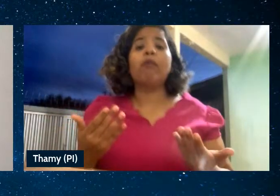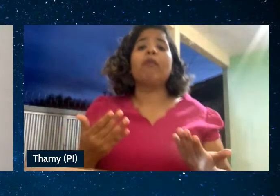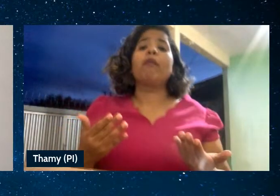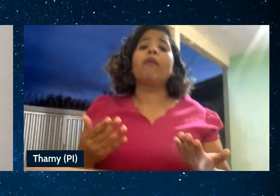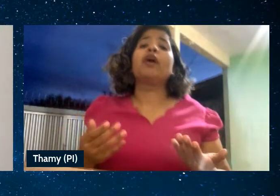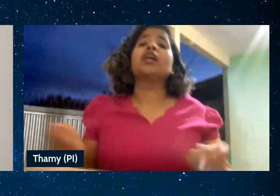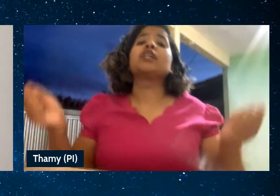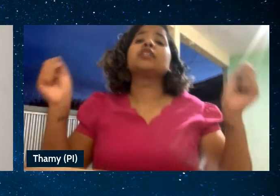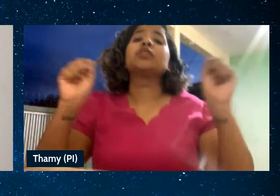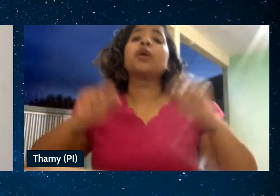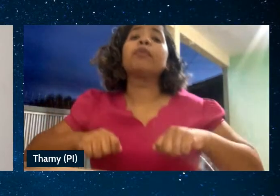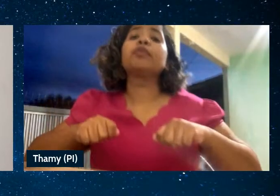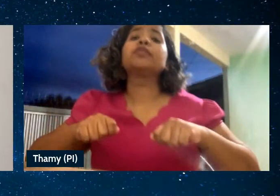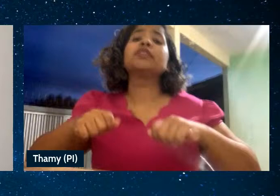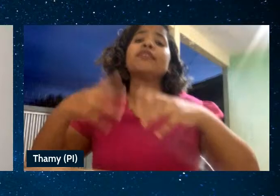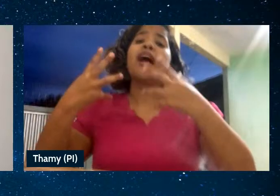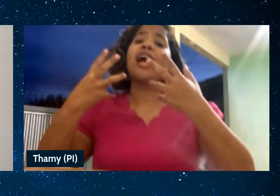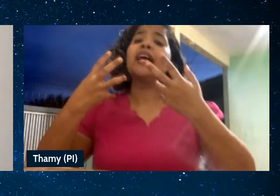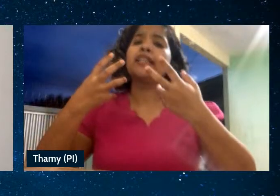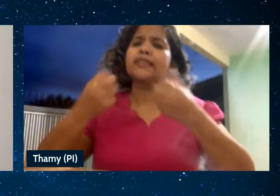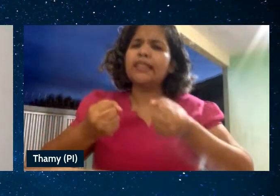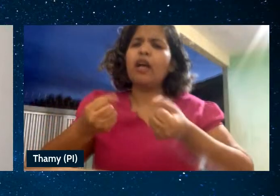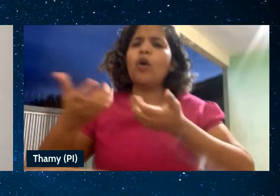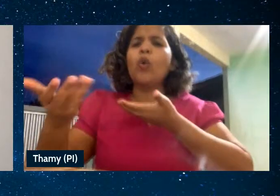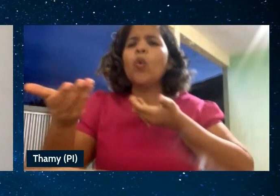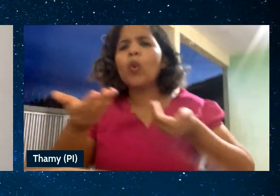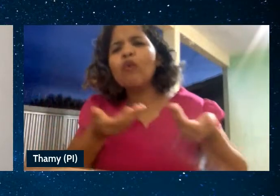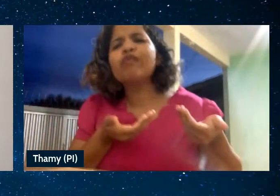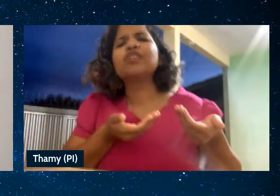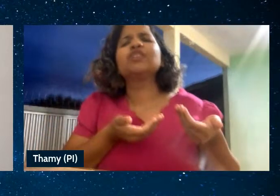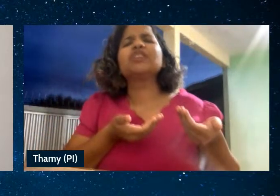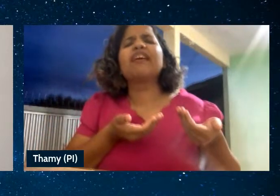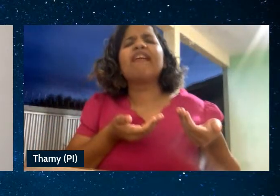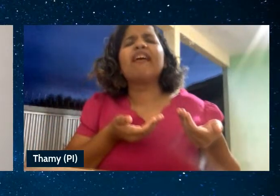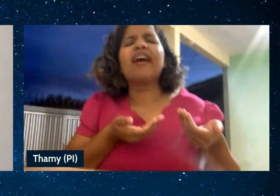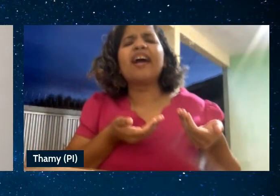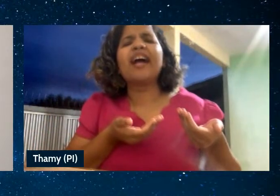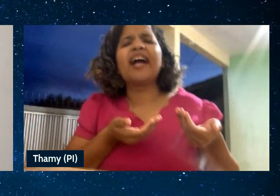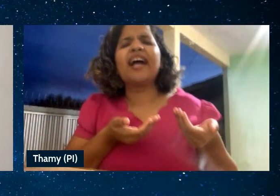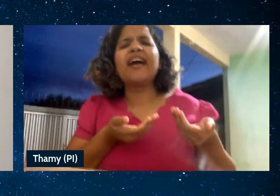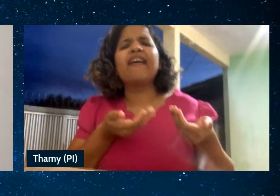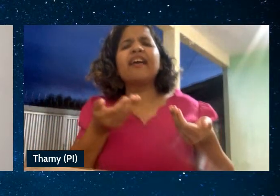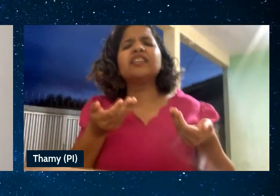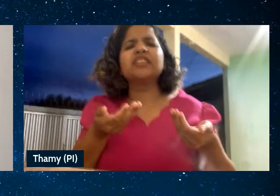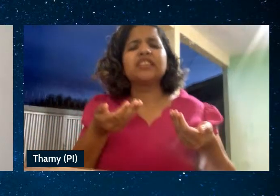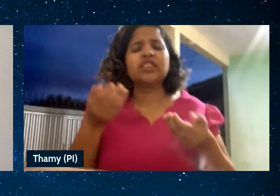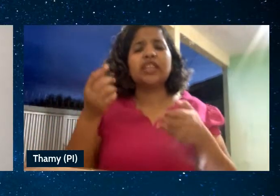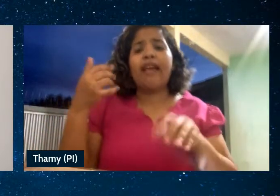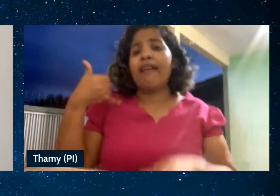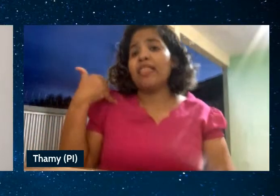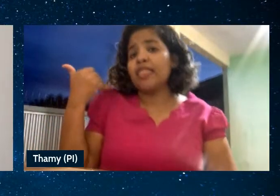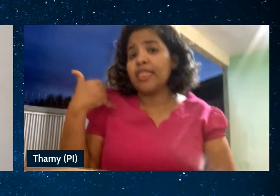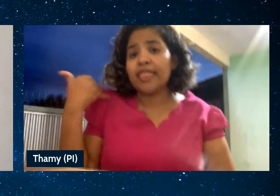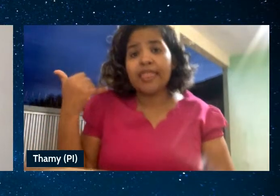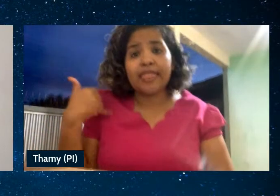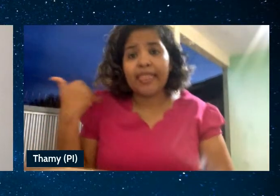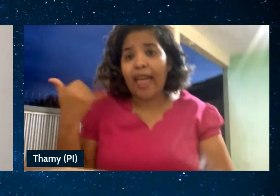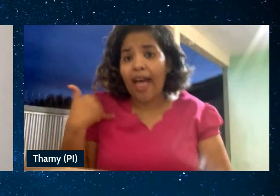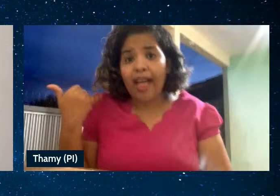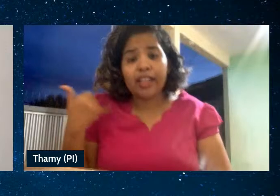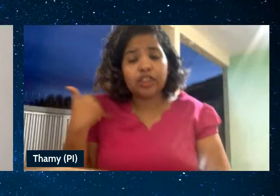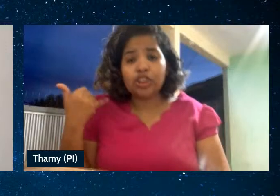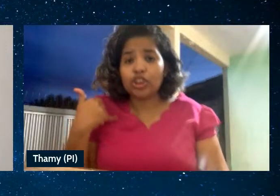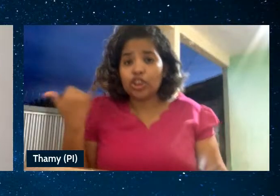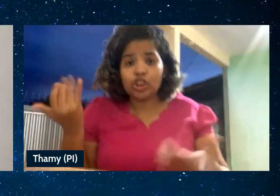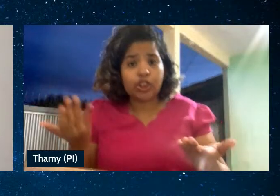só aceitar esse convite né de que a a questão da idade ela é muito mais psicológica do